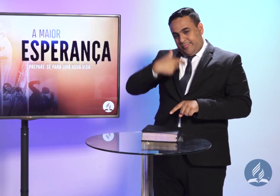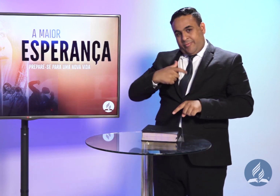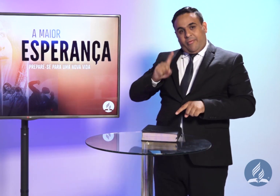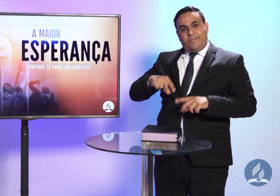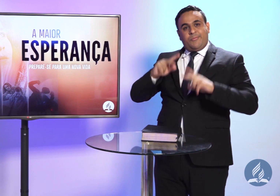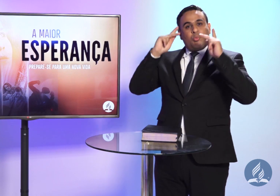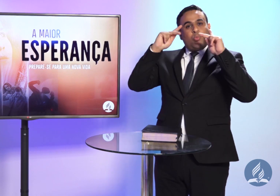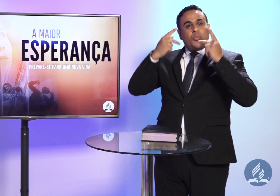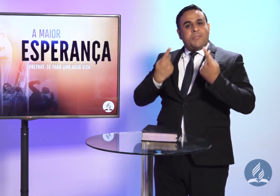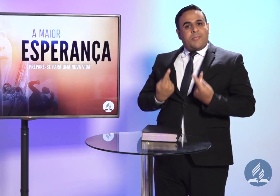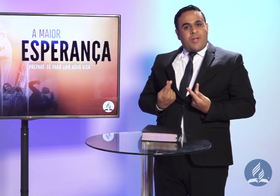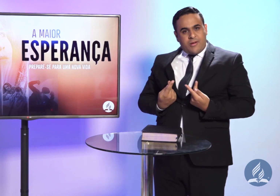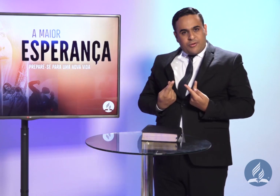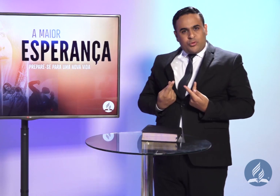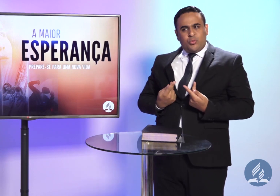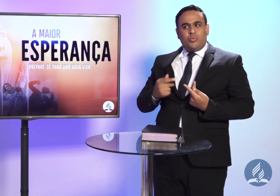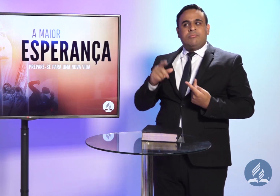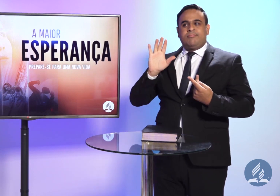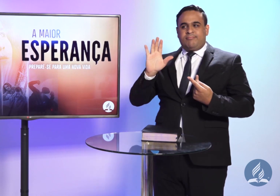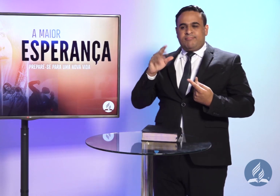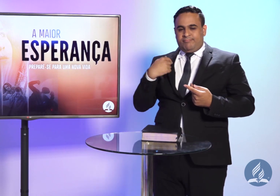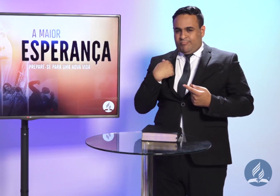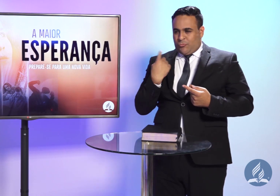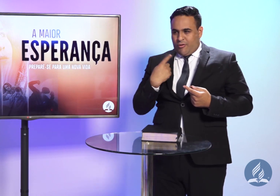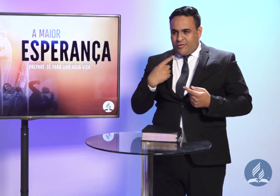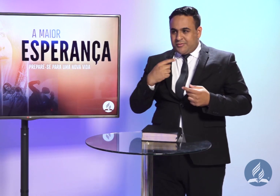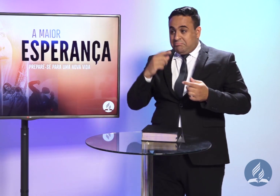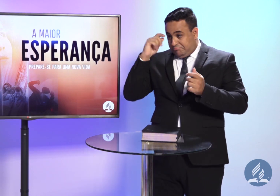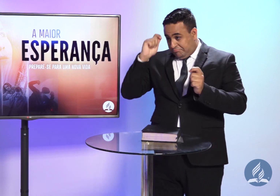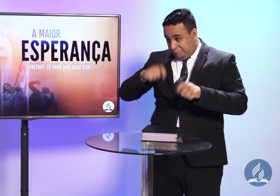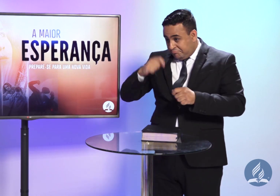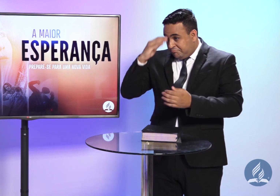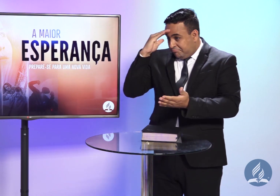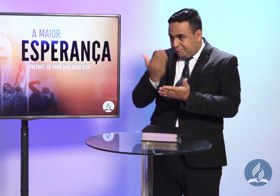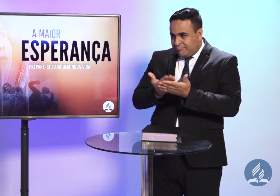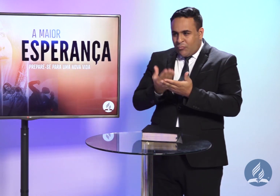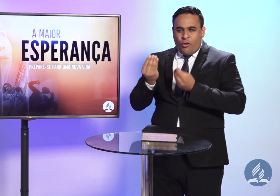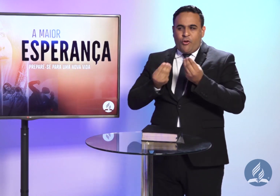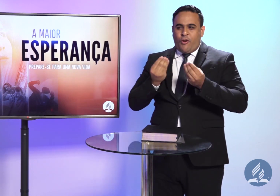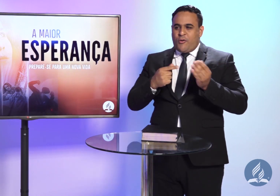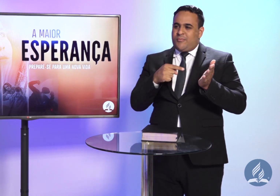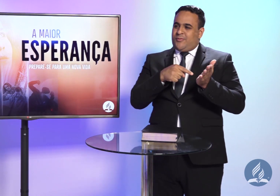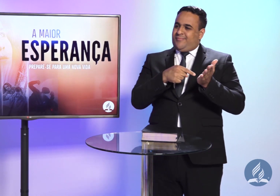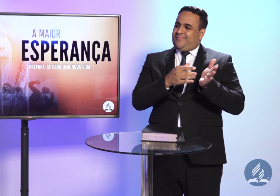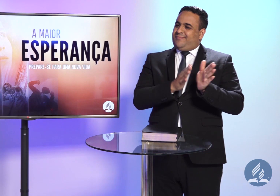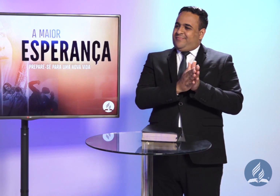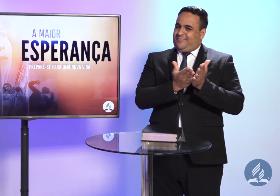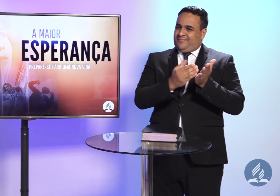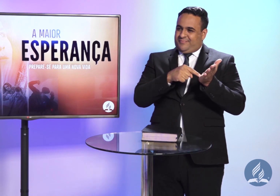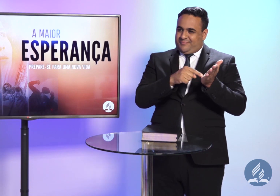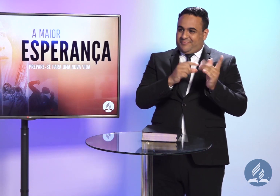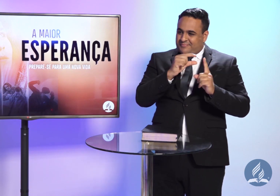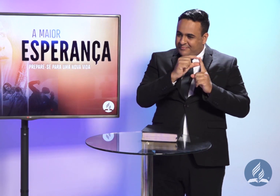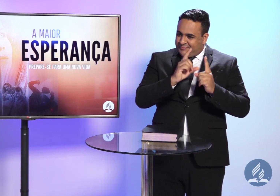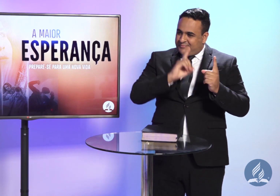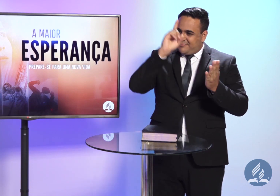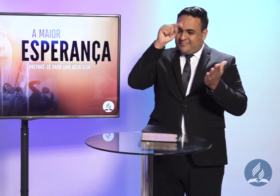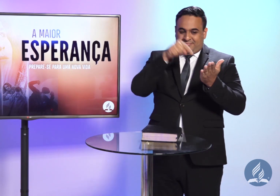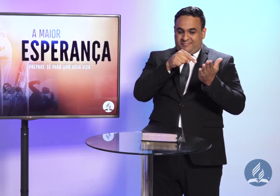Jesus e por que nós fomos transformados. Nós somos humanos, isso é correto, isso é verdade. Nós cometemos erros e falha,